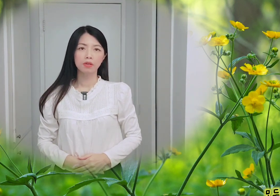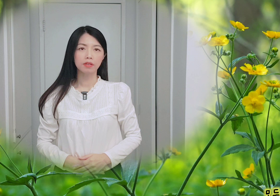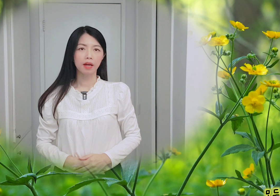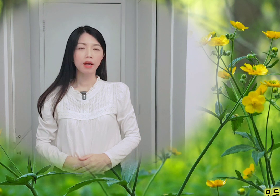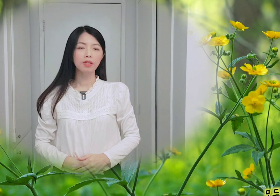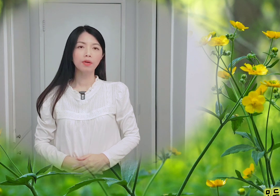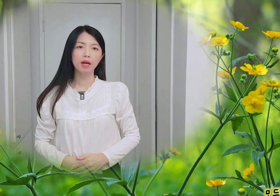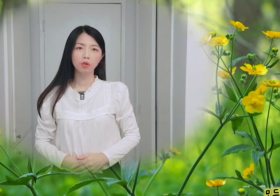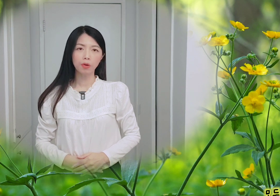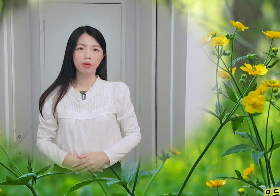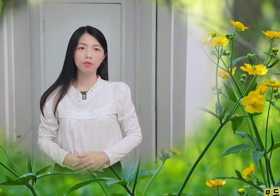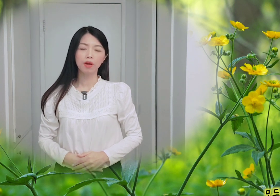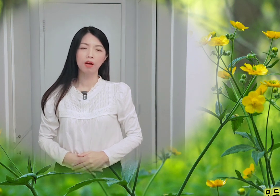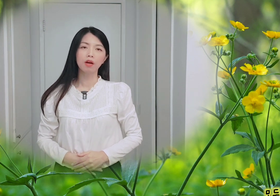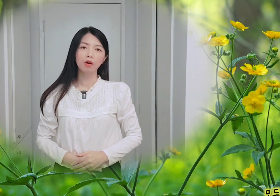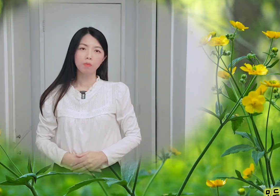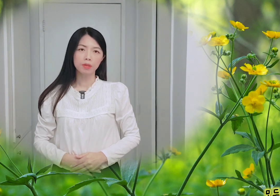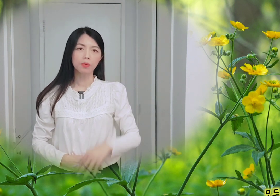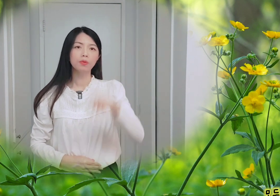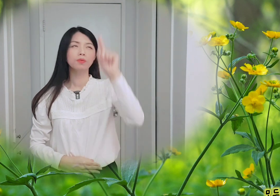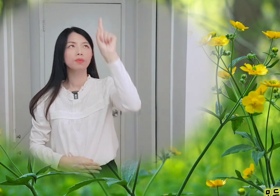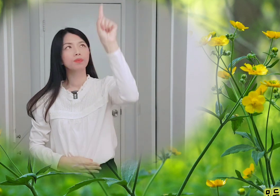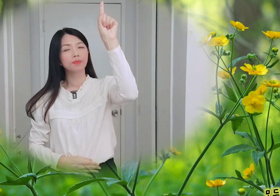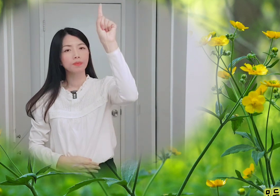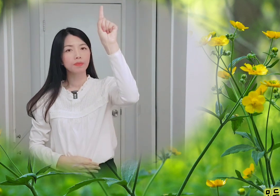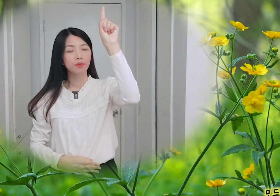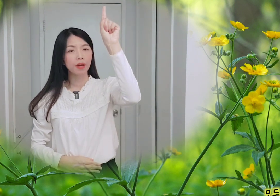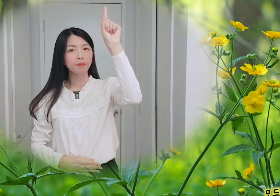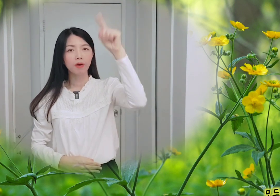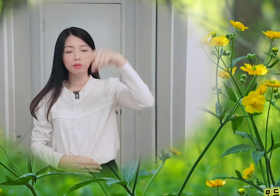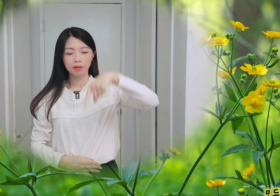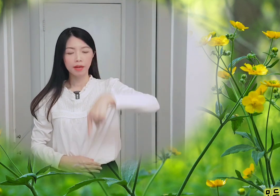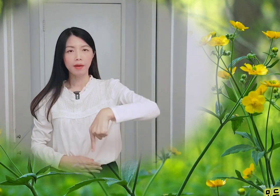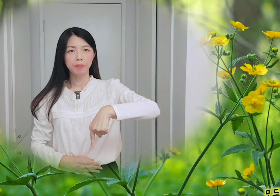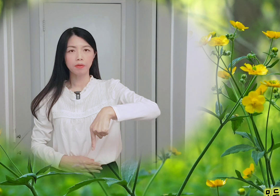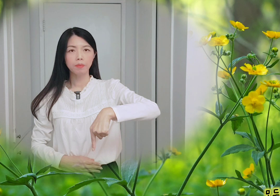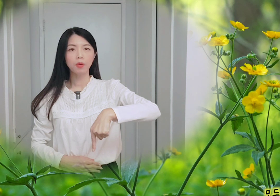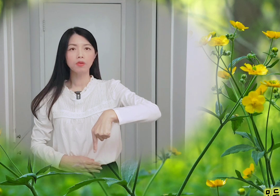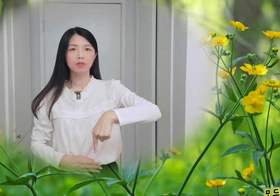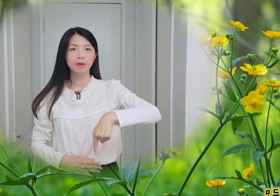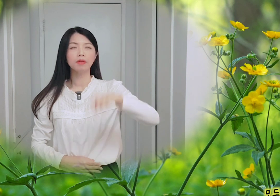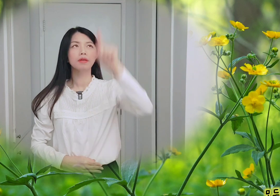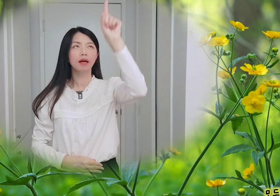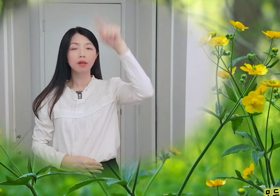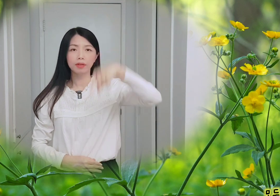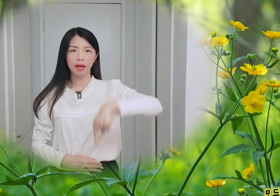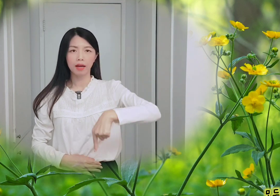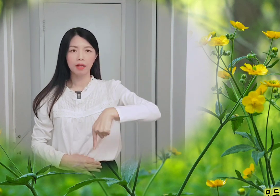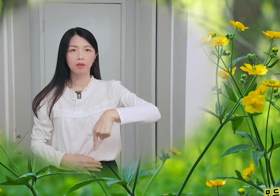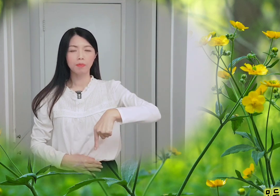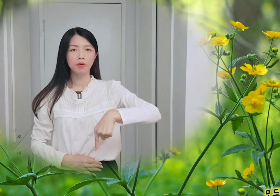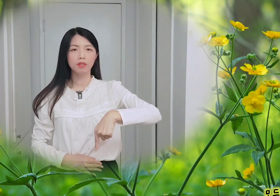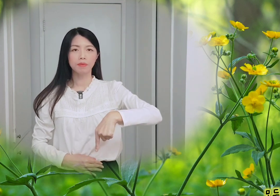하지만 여기서는 그냥 하늘과 땅으로 표현을 했고요. 검지로 위에 한번 아래 한번 표현해 주시면 하늘과